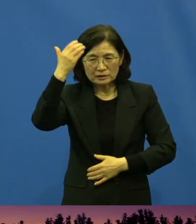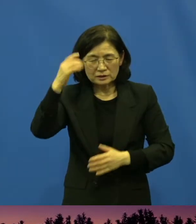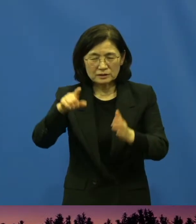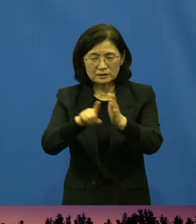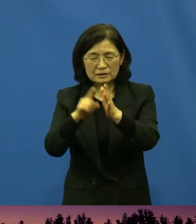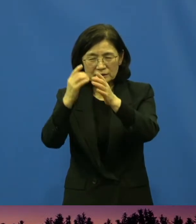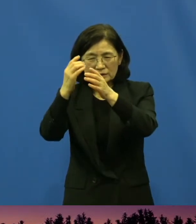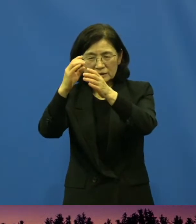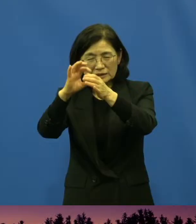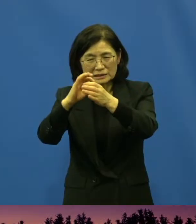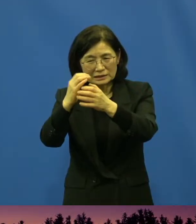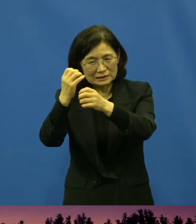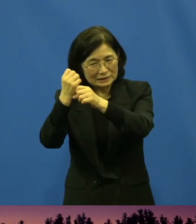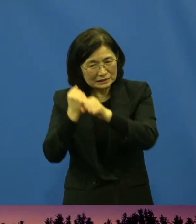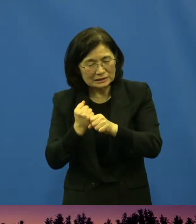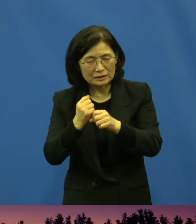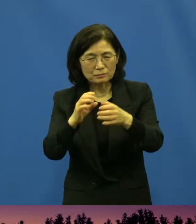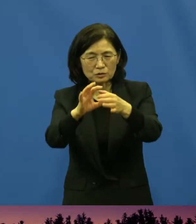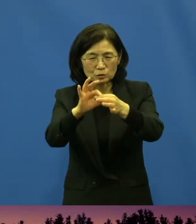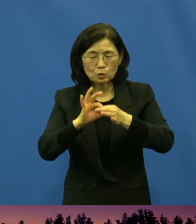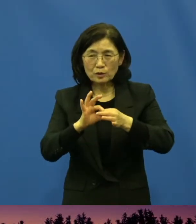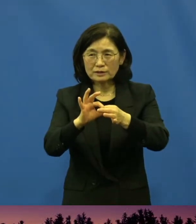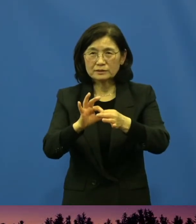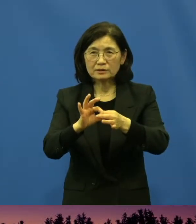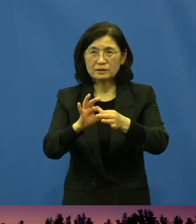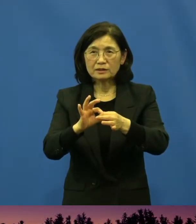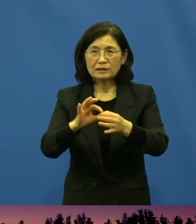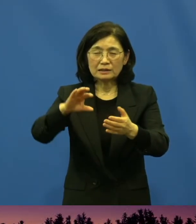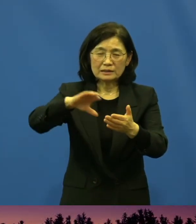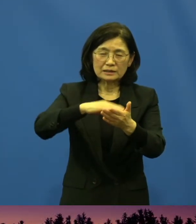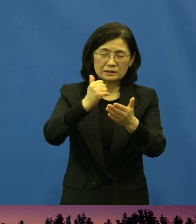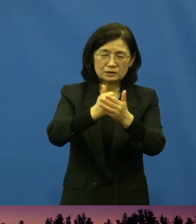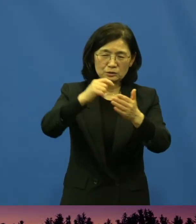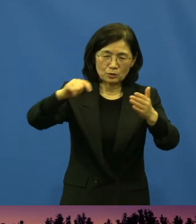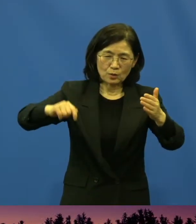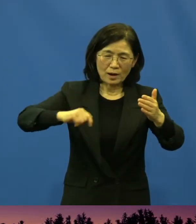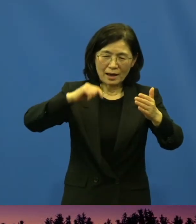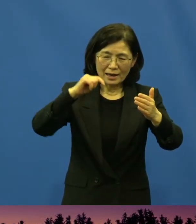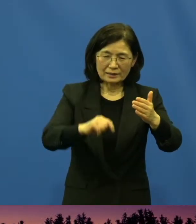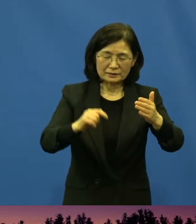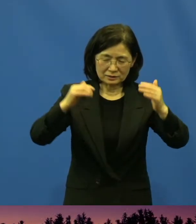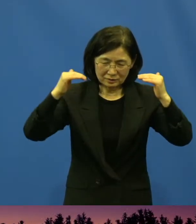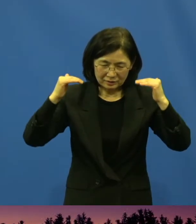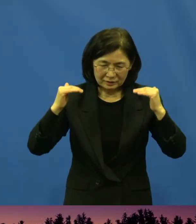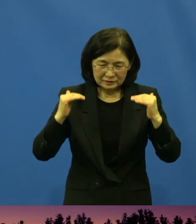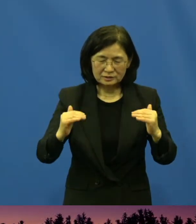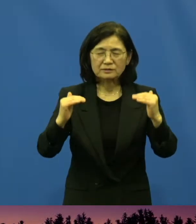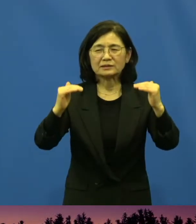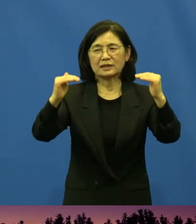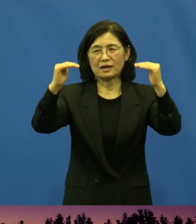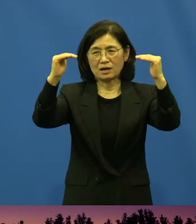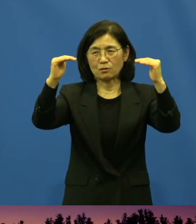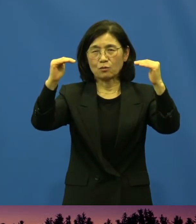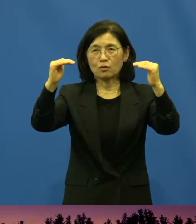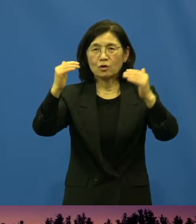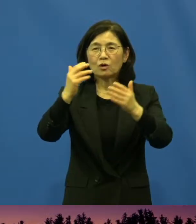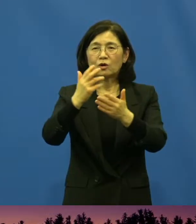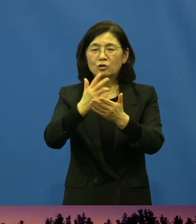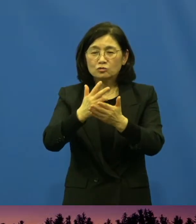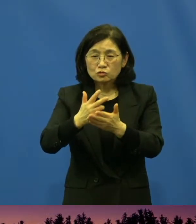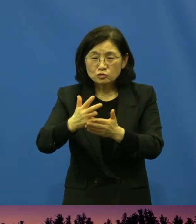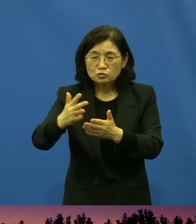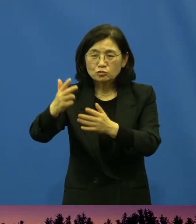때 넉넉히 우리를 그리스도 안에서 장성한 분량에 이르게 하심으로 주님이 마음껏 우리의